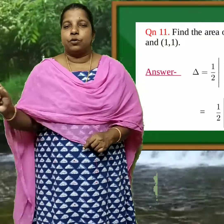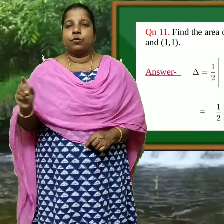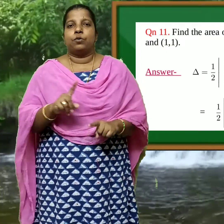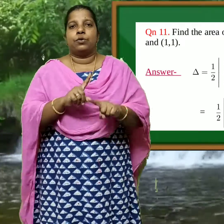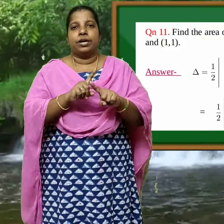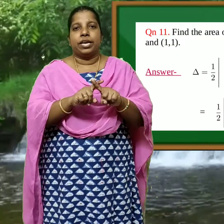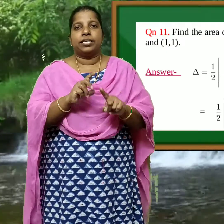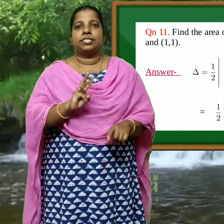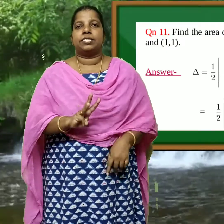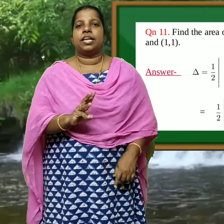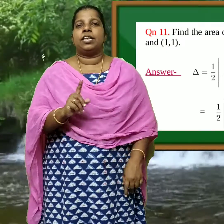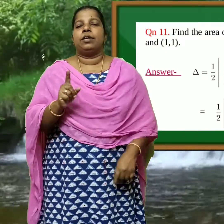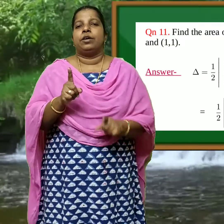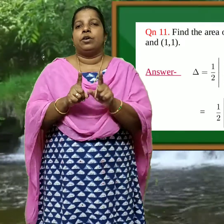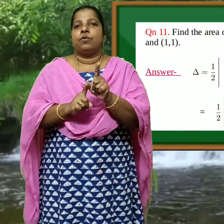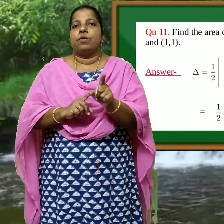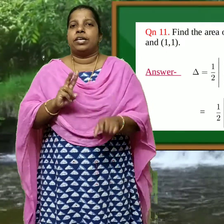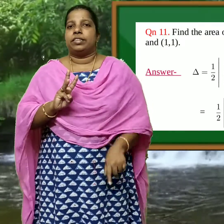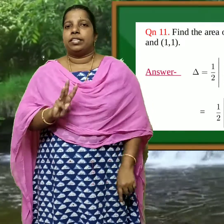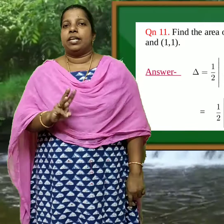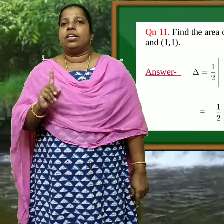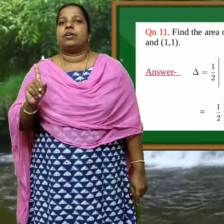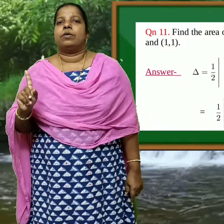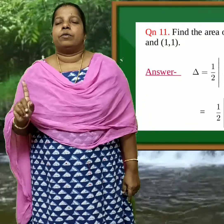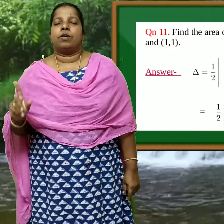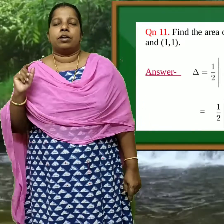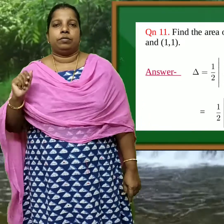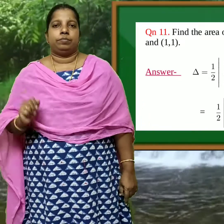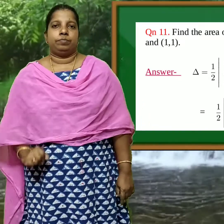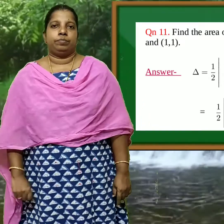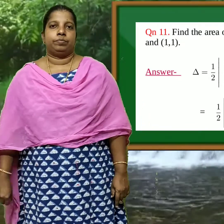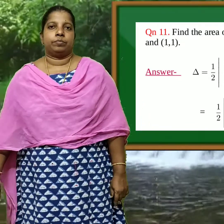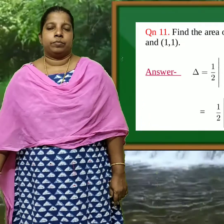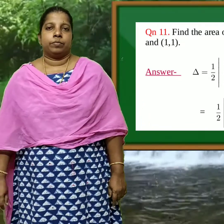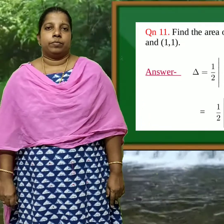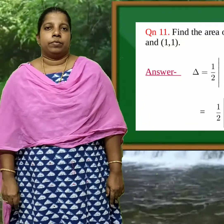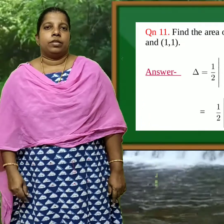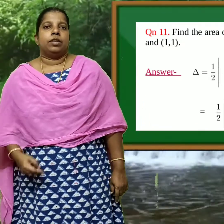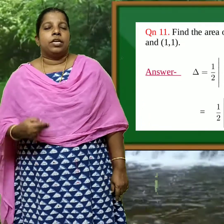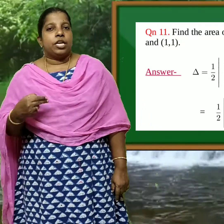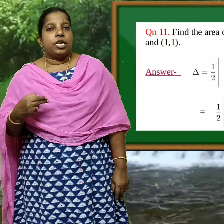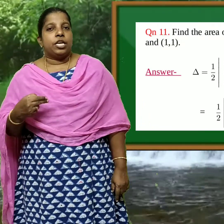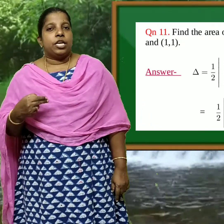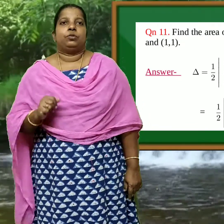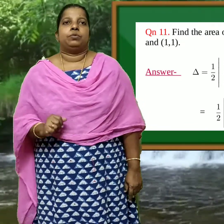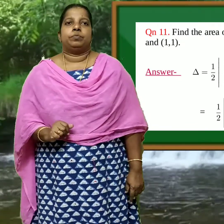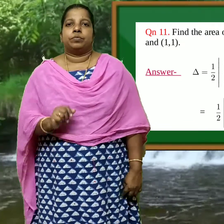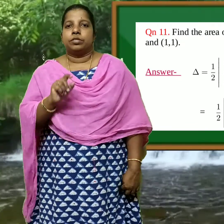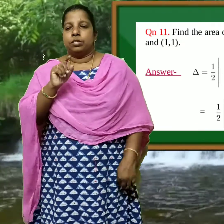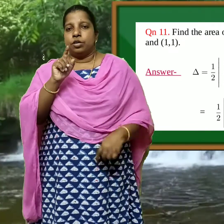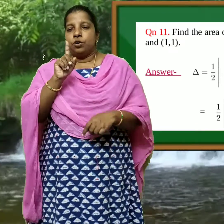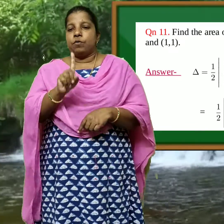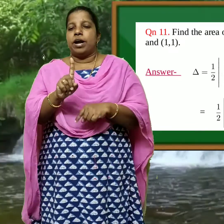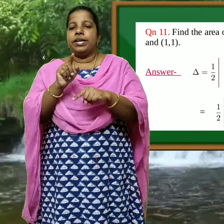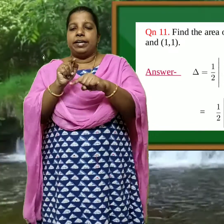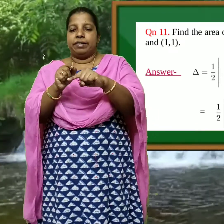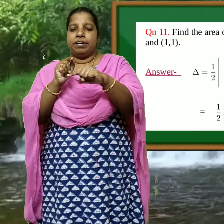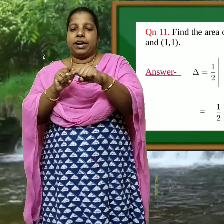row s3 y3 1 equal to 1 divided by 2.